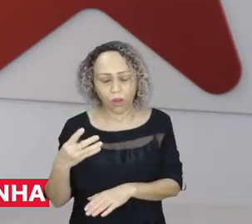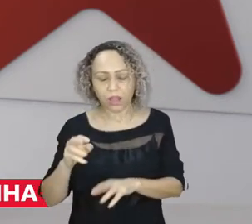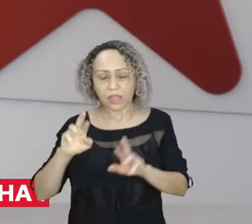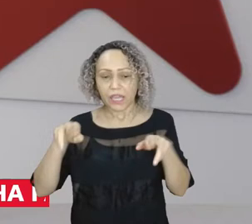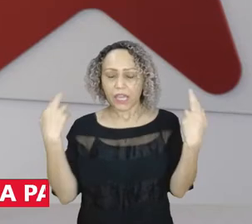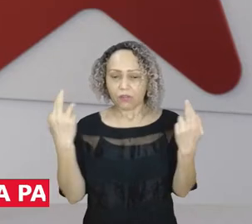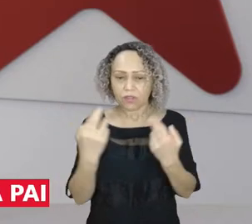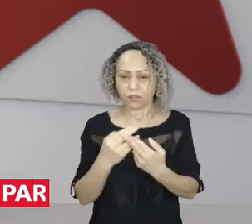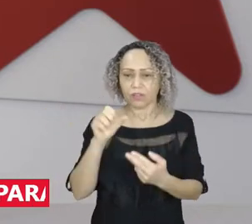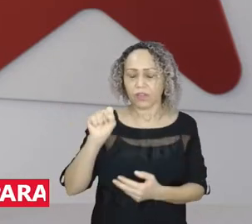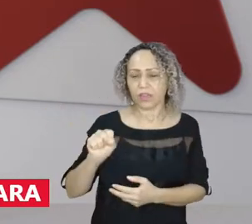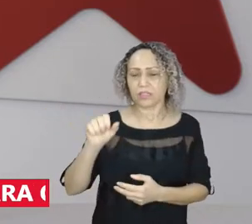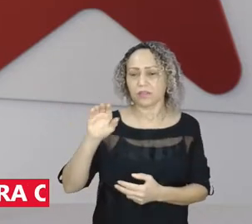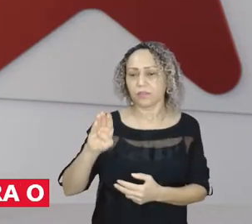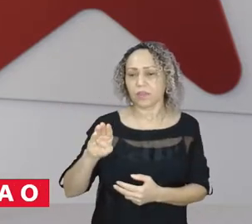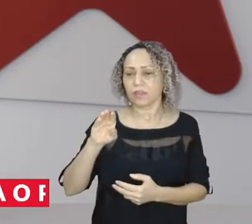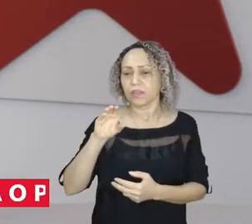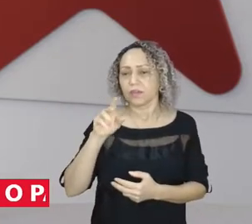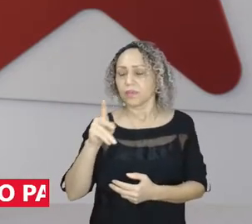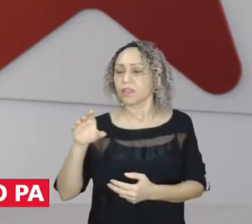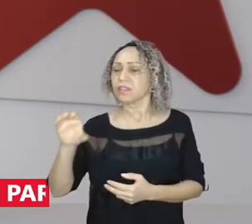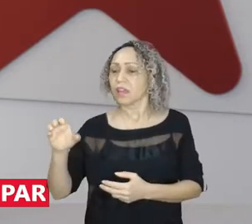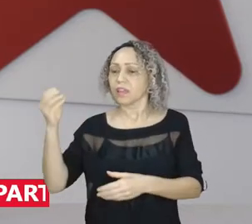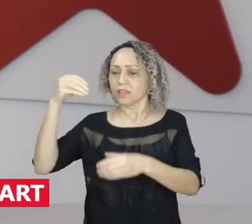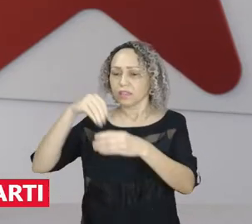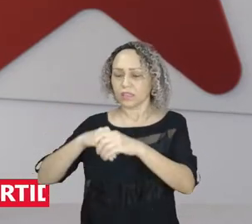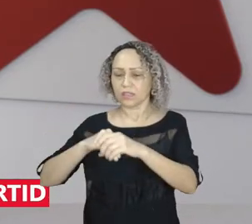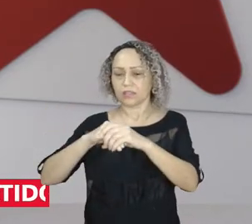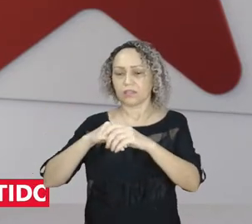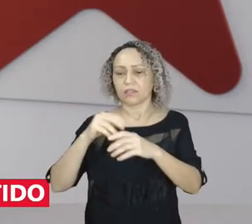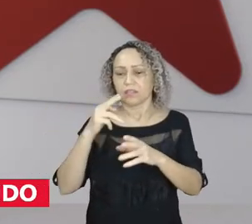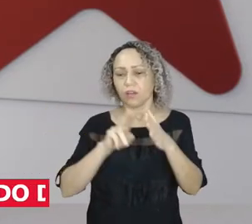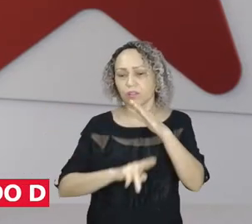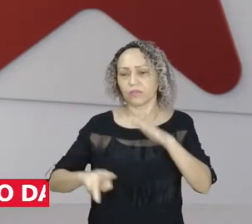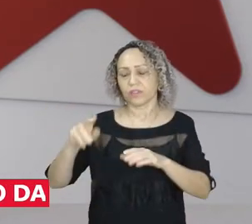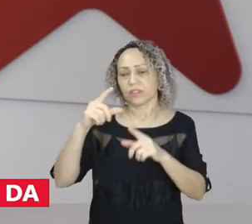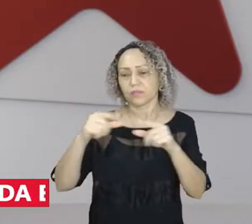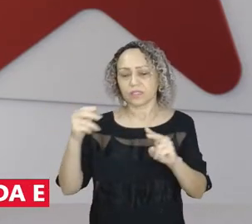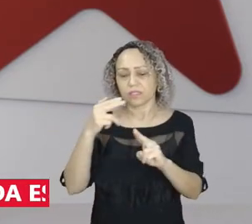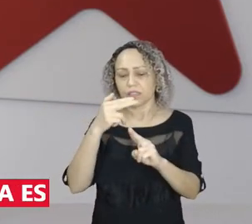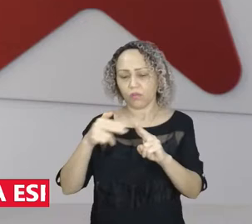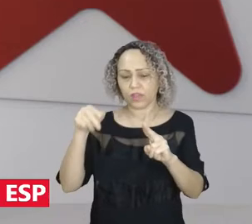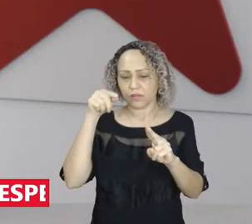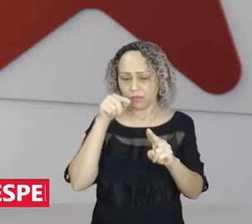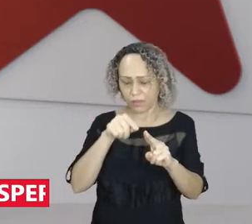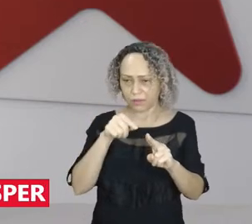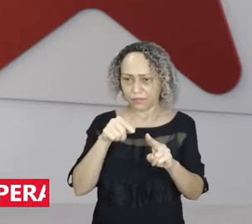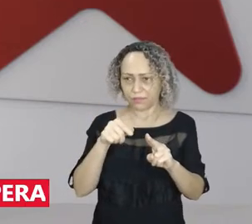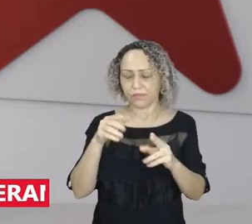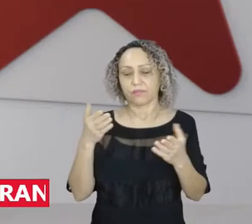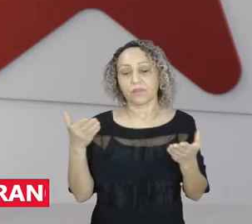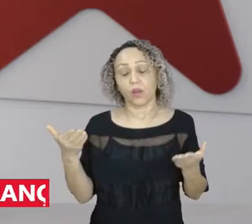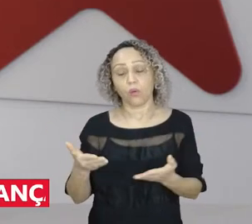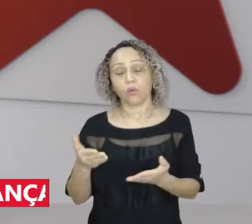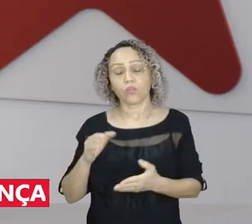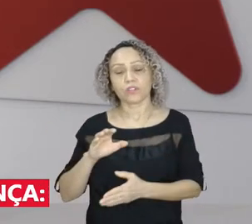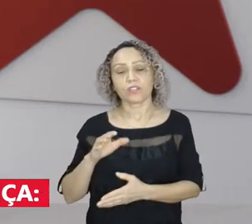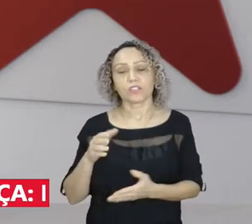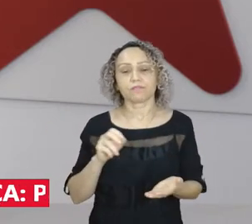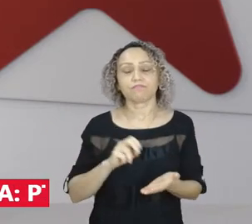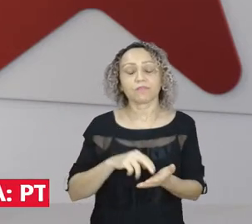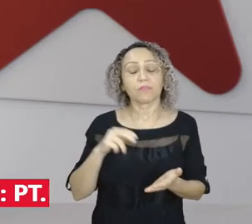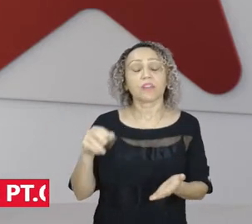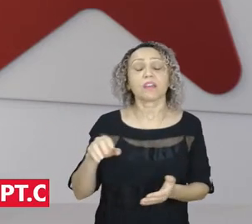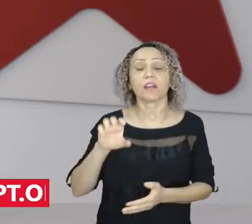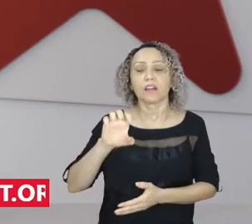na Universidade de Brasília. Como o evento é agora pela manhã, o Renato Janini, ex-ministro